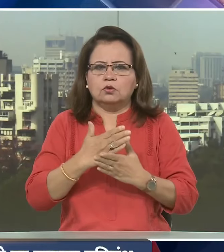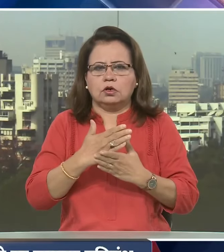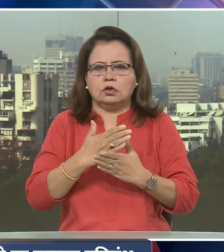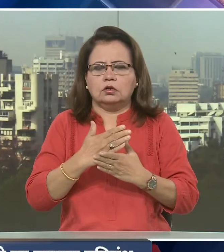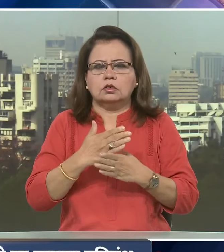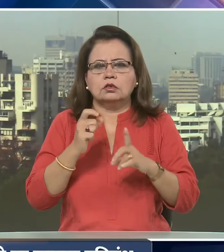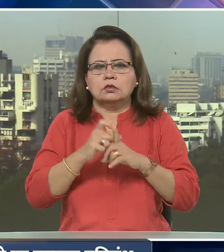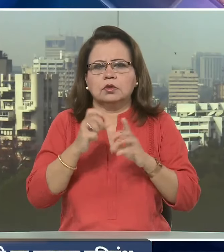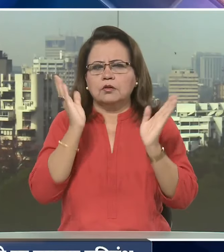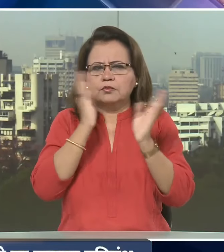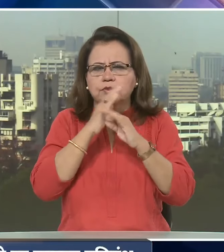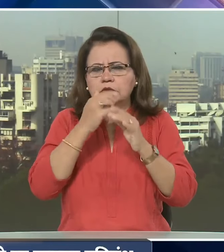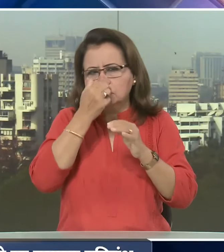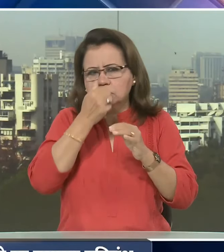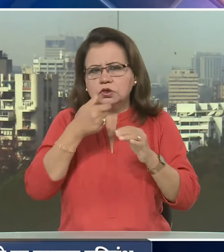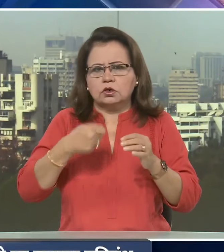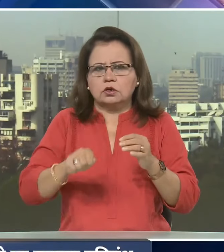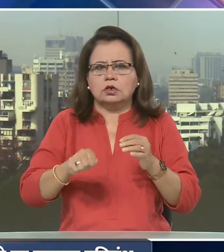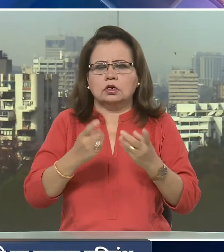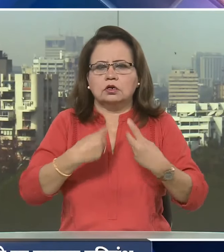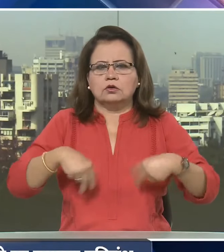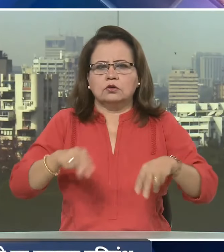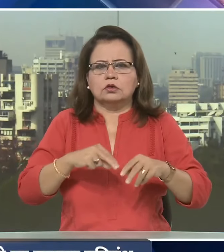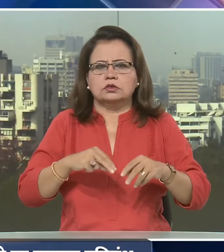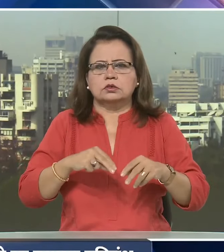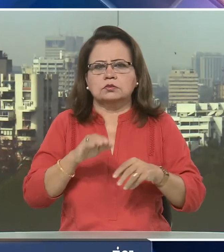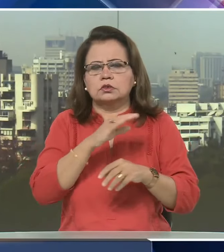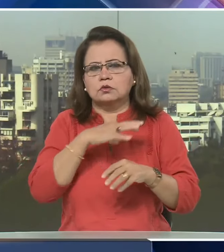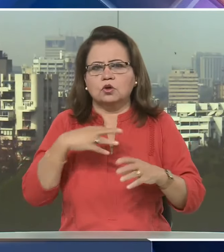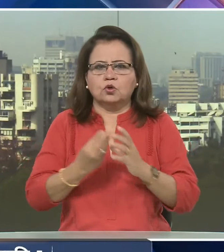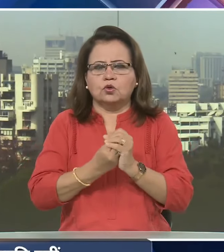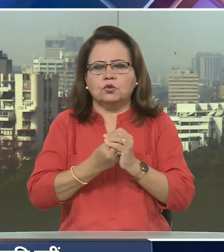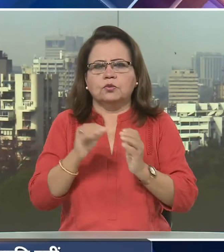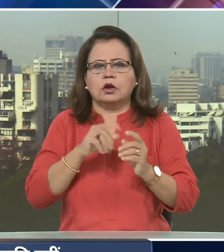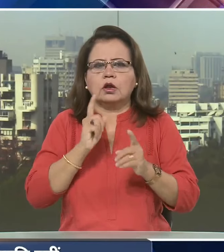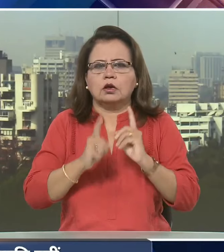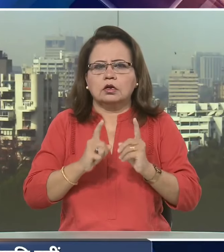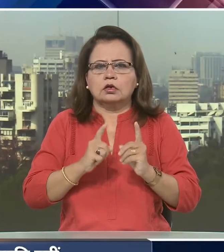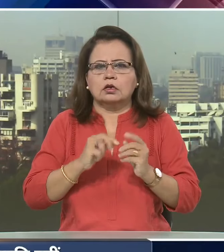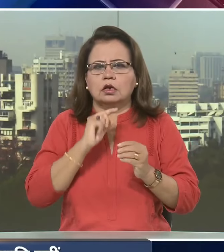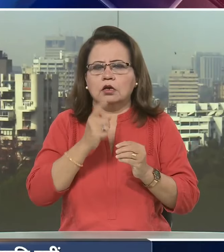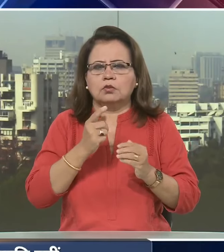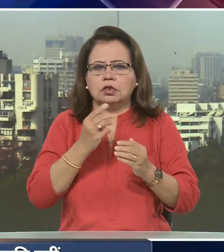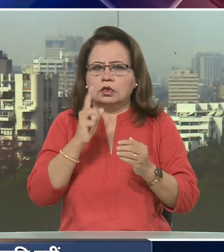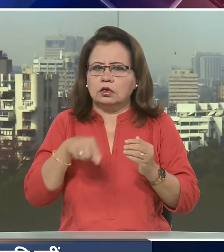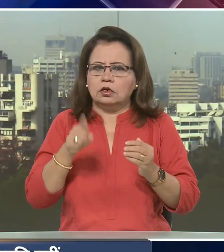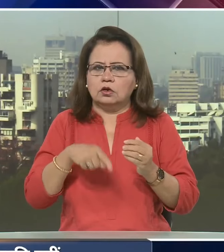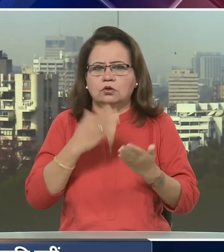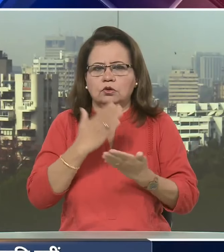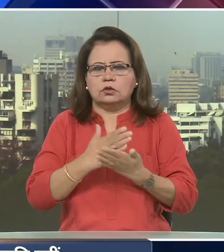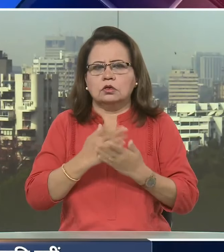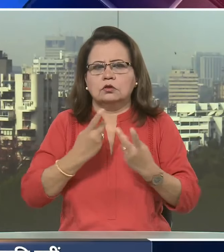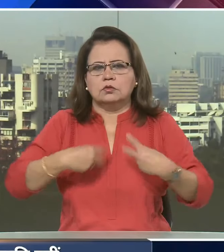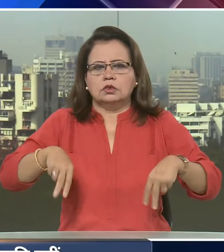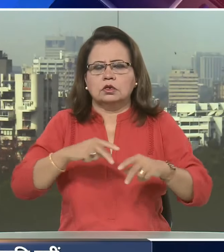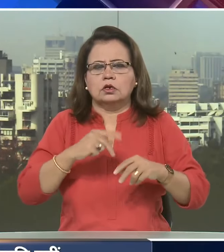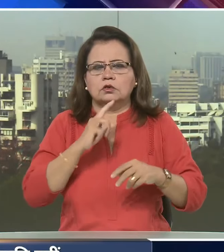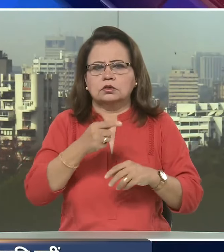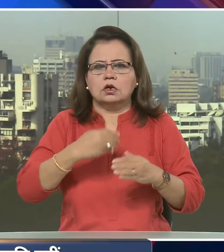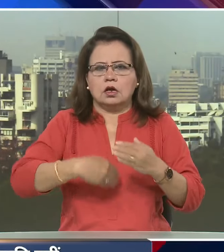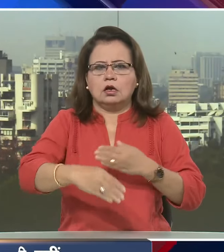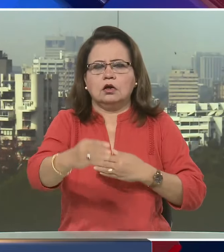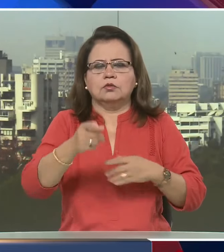लगाया है। दिल्ली प्रदूषण नियंत्रण समिति ने सामुदायिक स्तर पर पर्व मनाने की अनुमति नहीं दी है। समिति के अनुसार